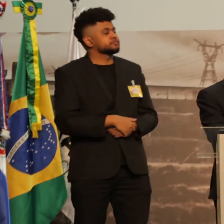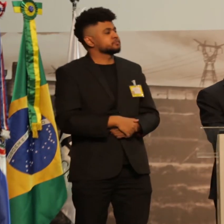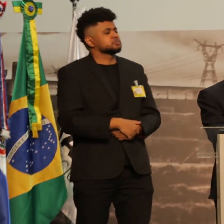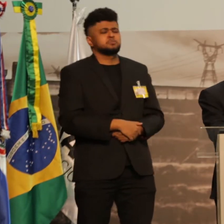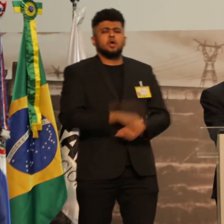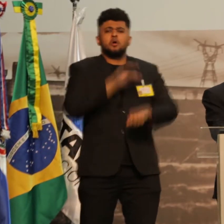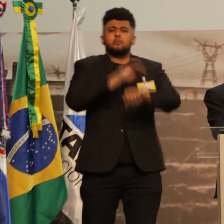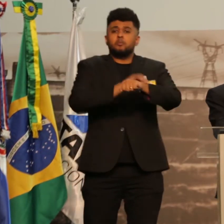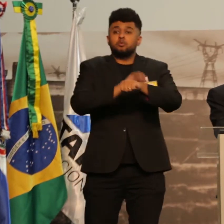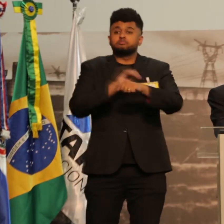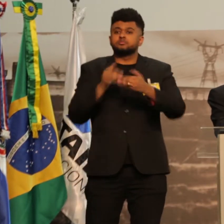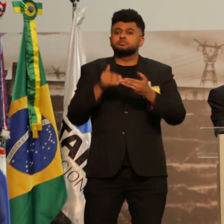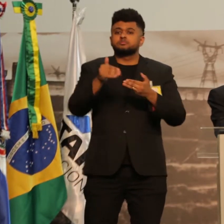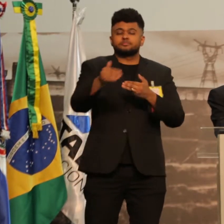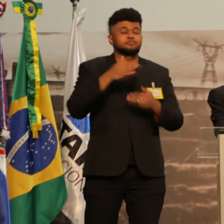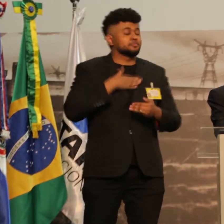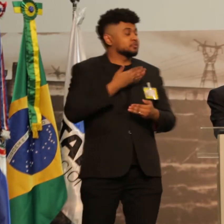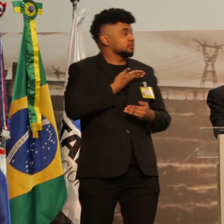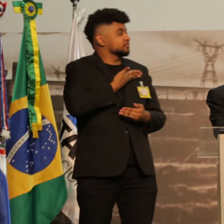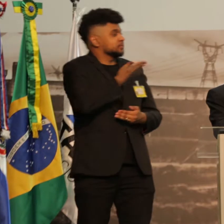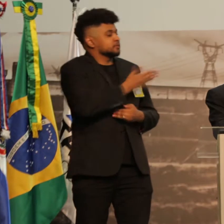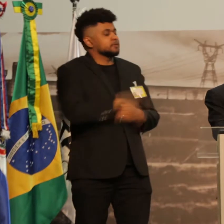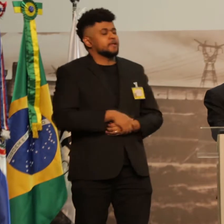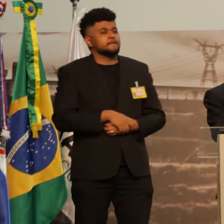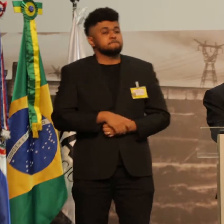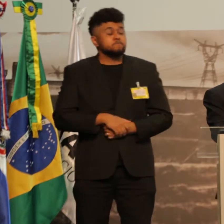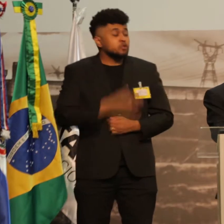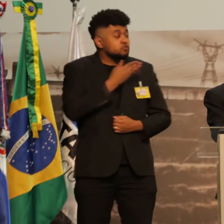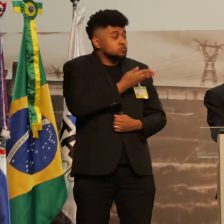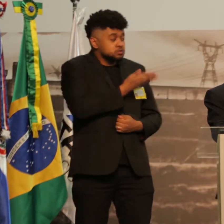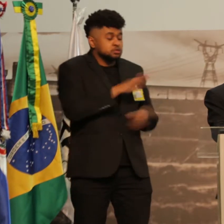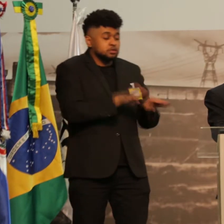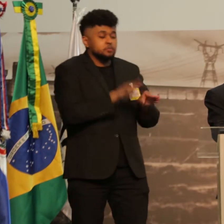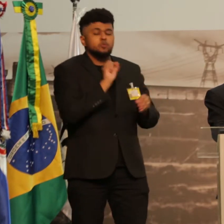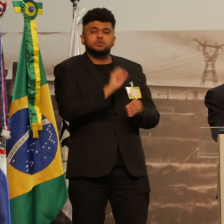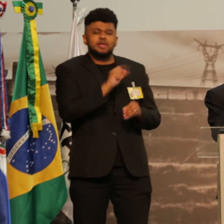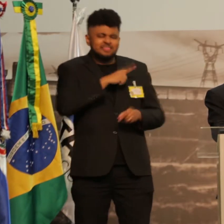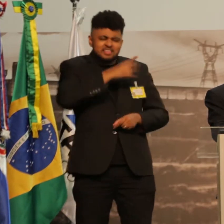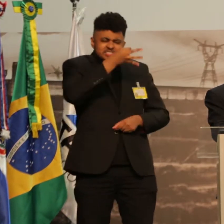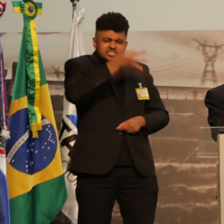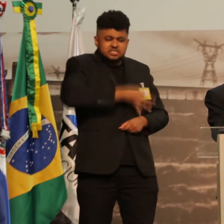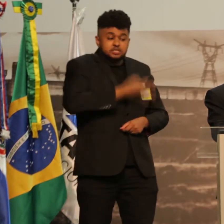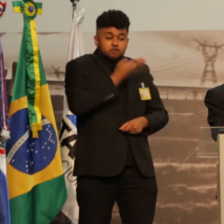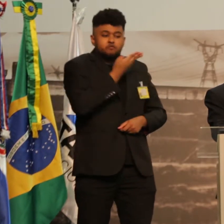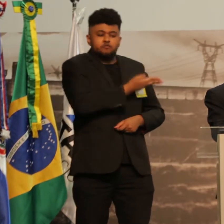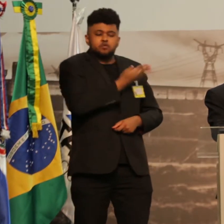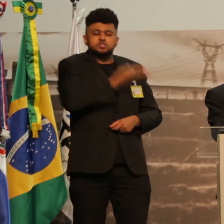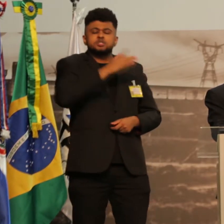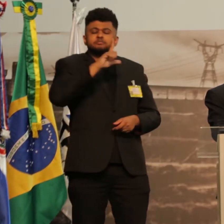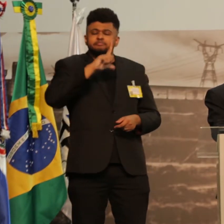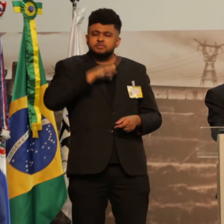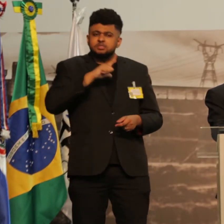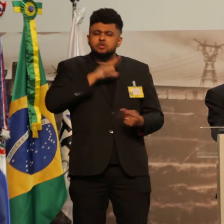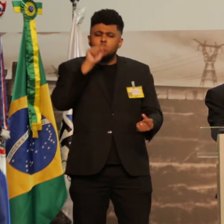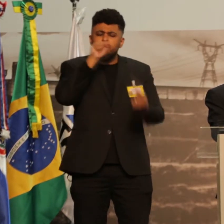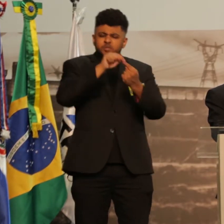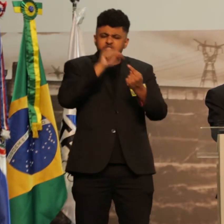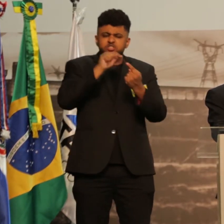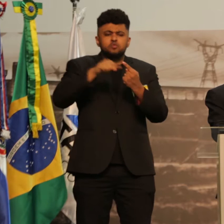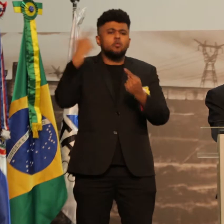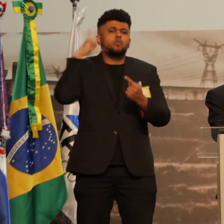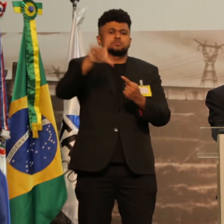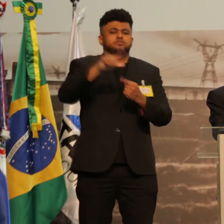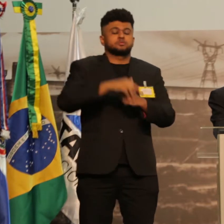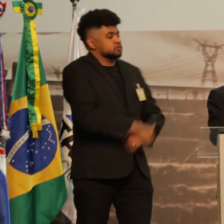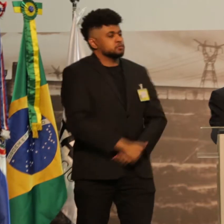Chegado o momento da partida, meu amigo, leve consigo a certeza do dever muito bem